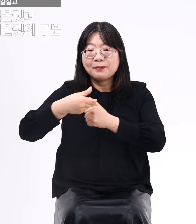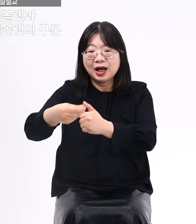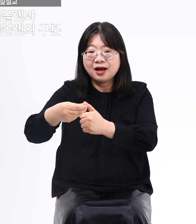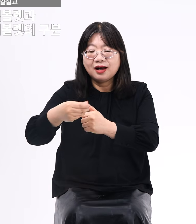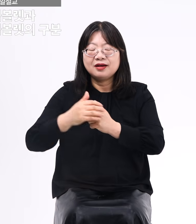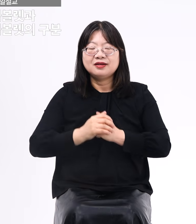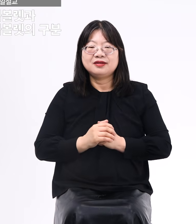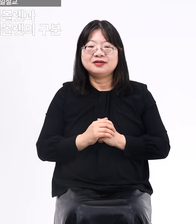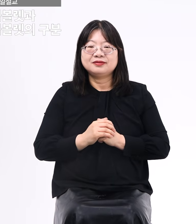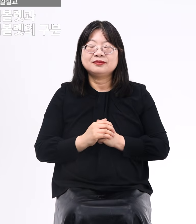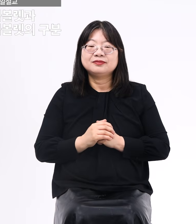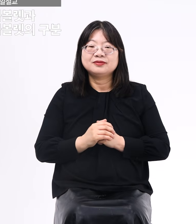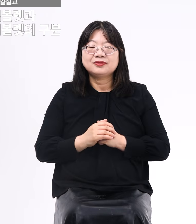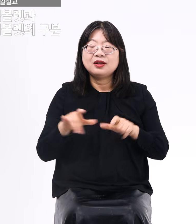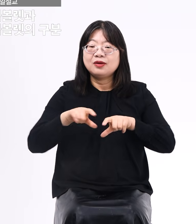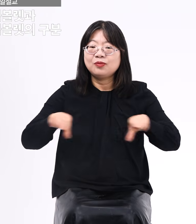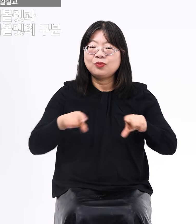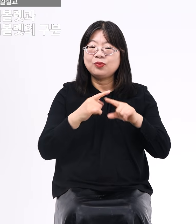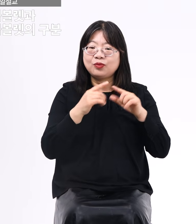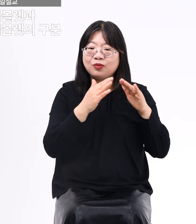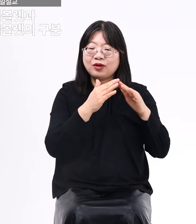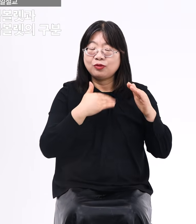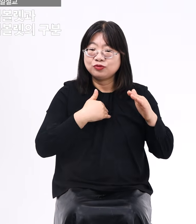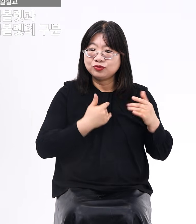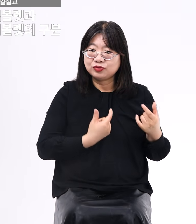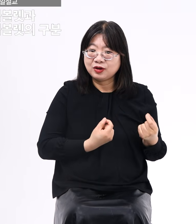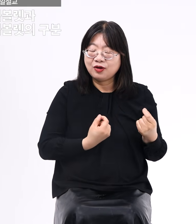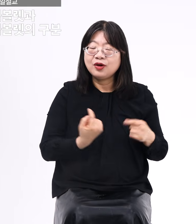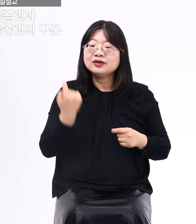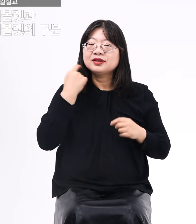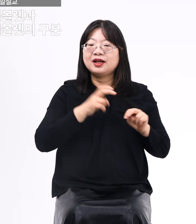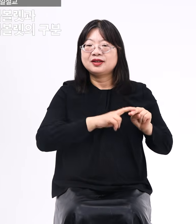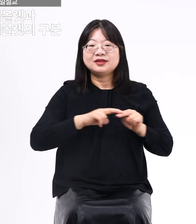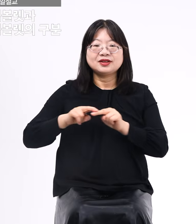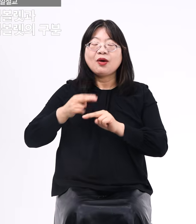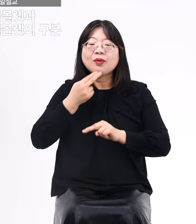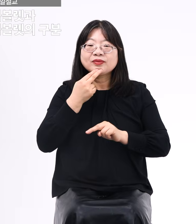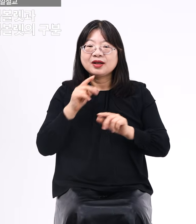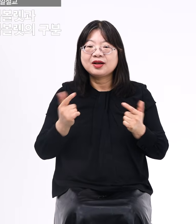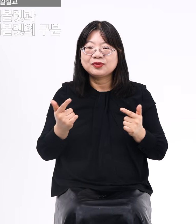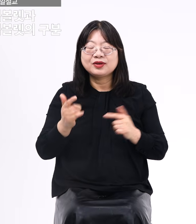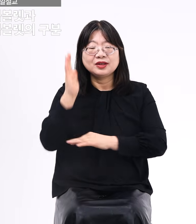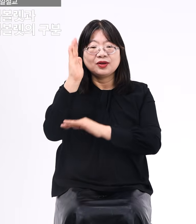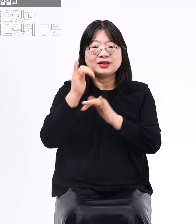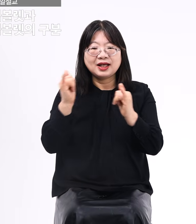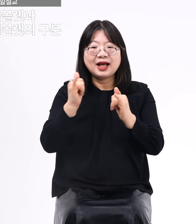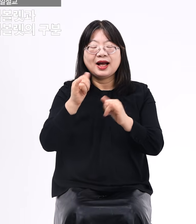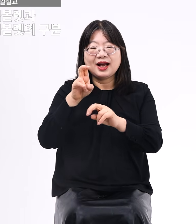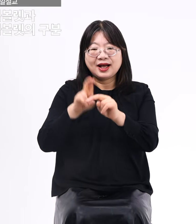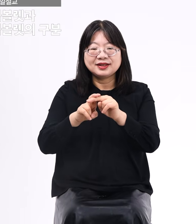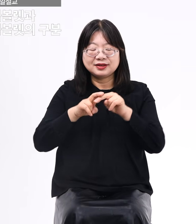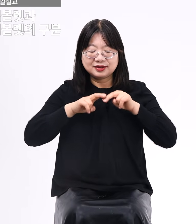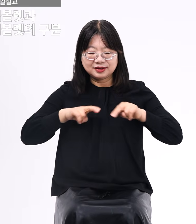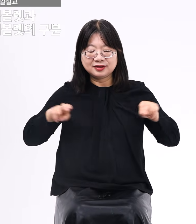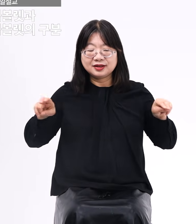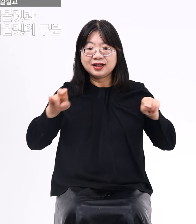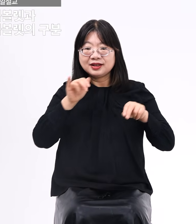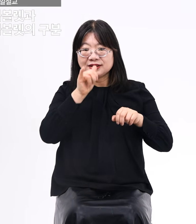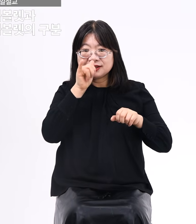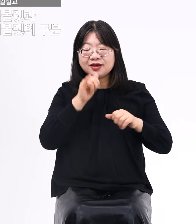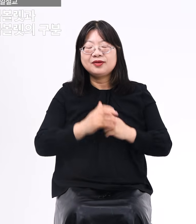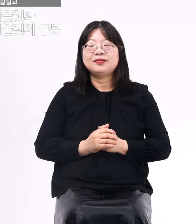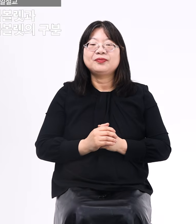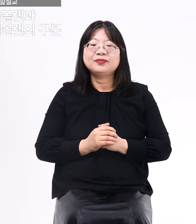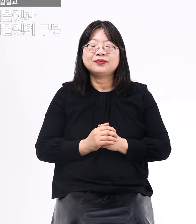부흥회를 갔는데 보통 교회는 우리 교회처럼 이렇게 뒤에 의자가 없질 않고 설교자들이 앉는 의자가 저 뒤에 있어요. 그리고 이제